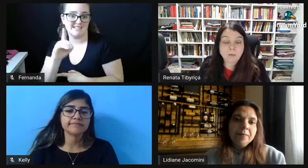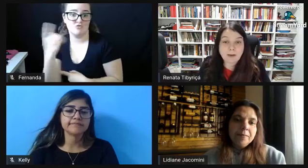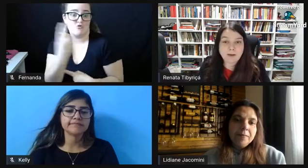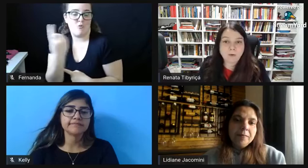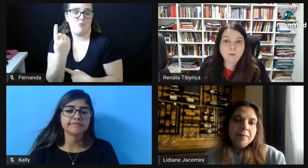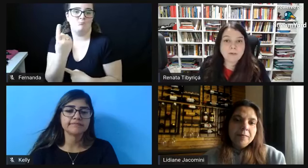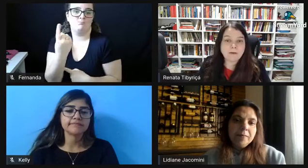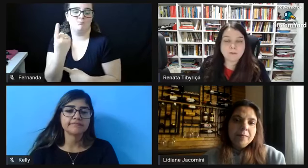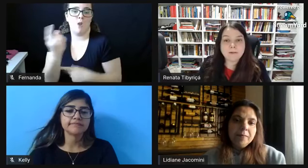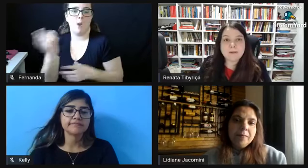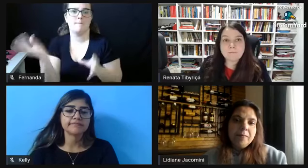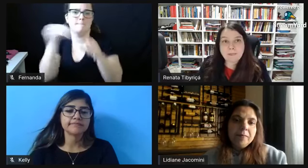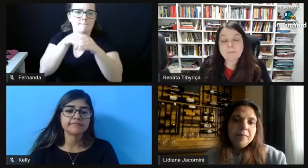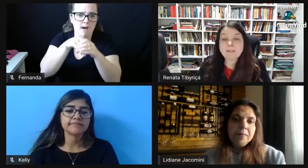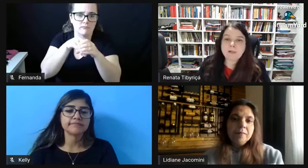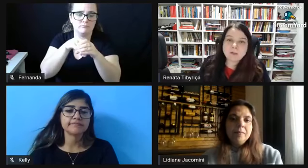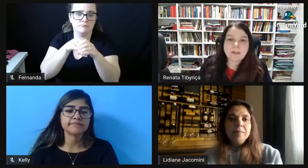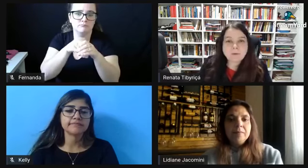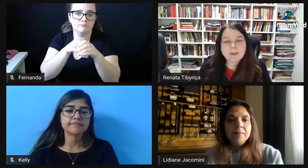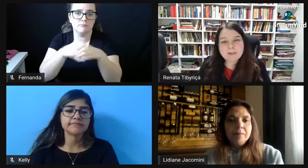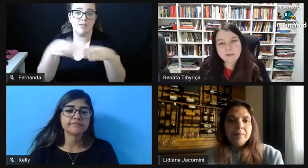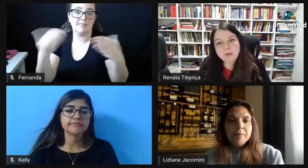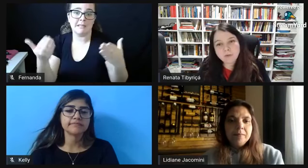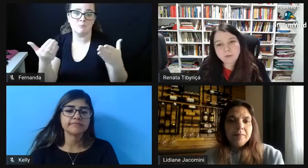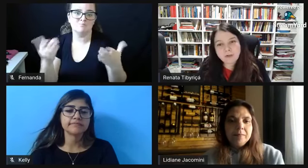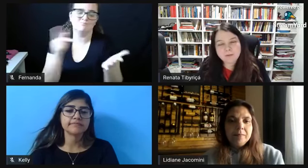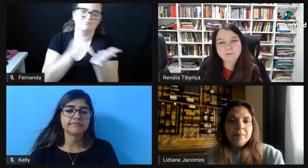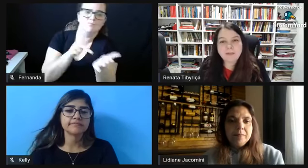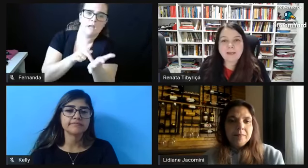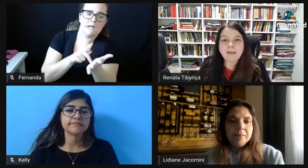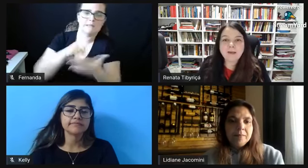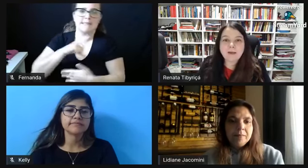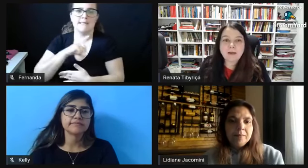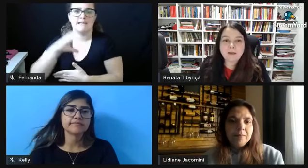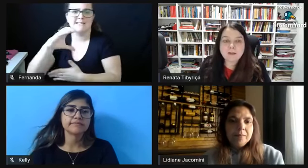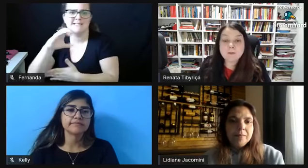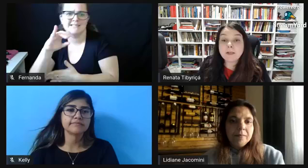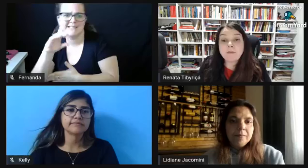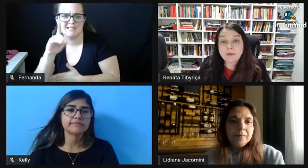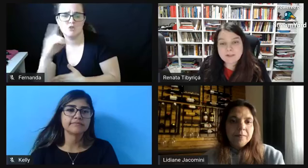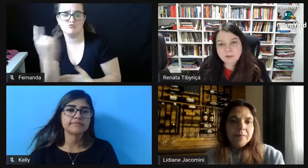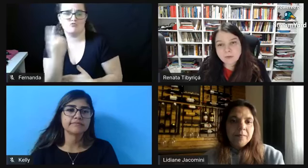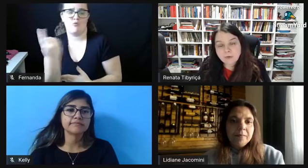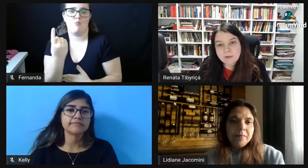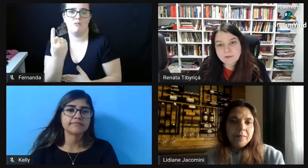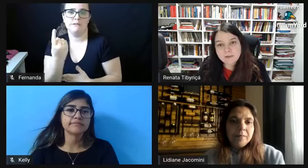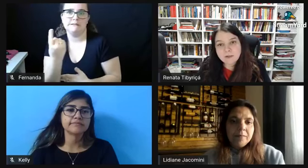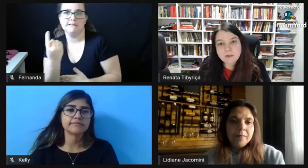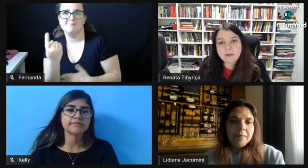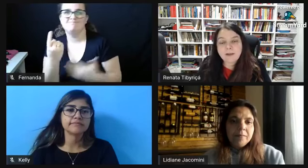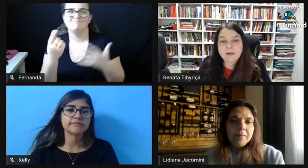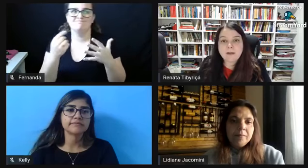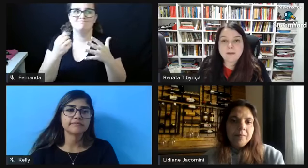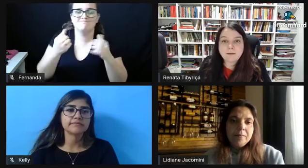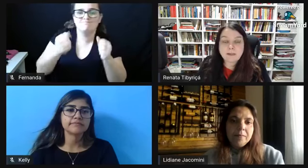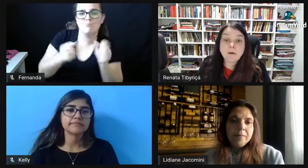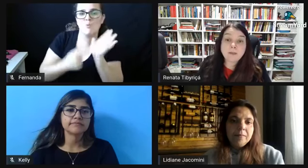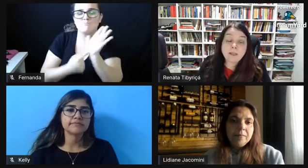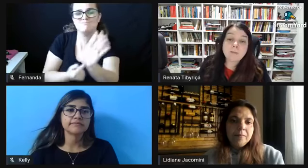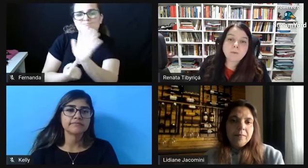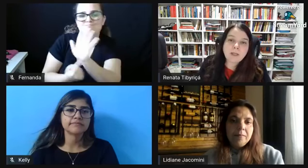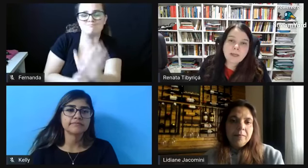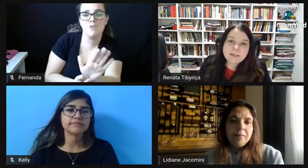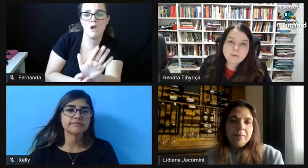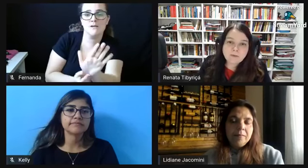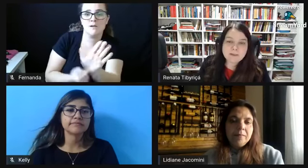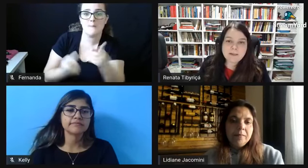pudesse englobar, ou então, apesar de ter uma CID única, não tem as manifestações, ter